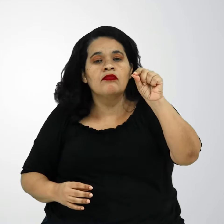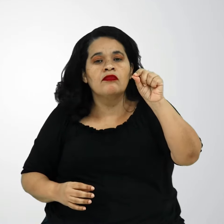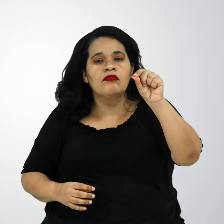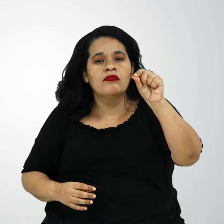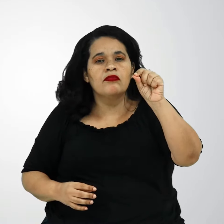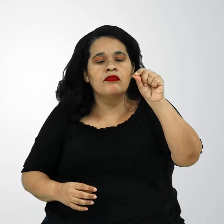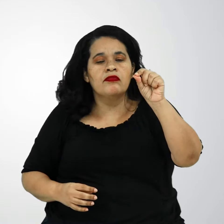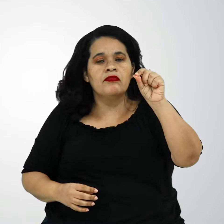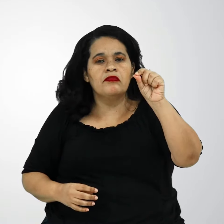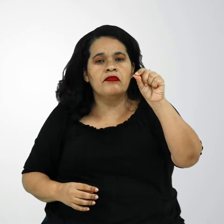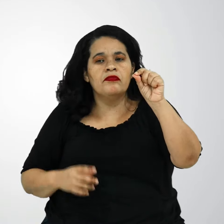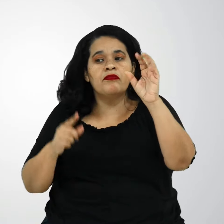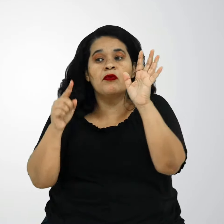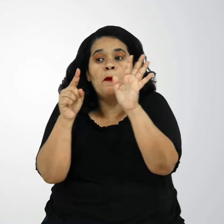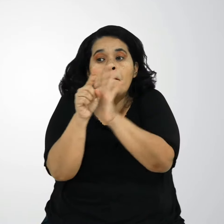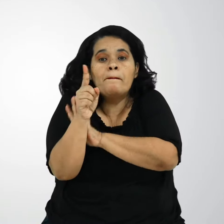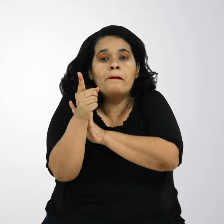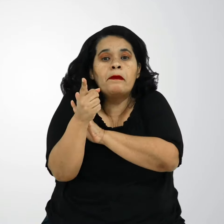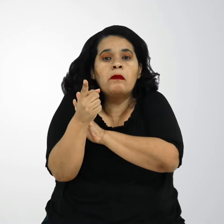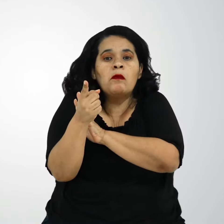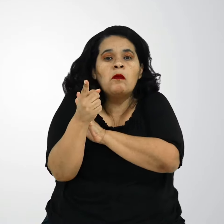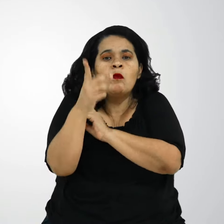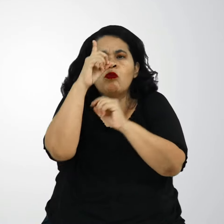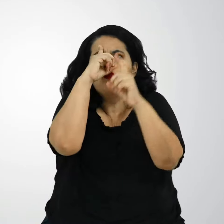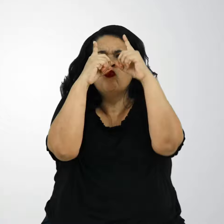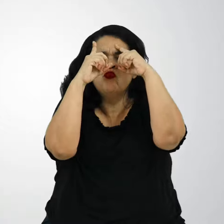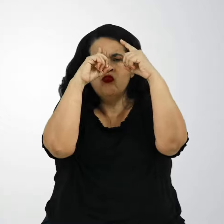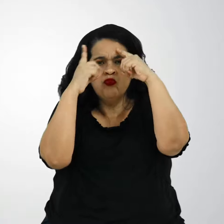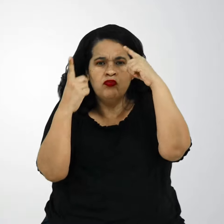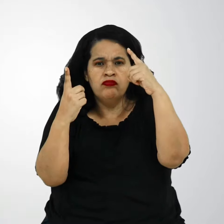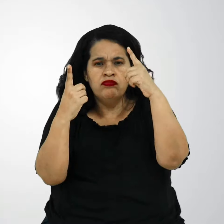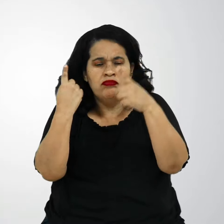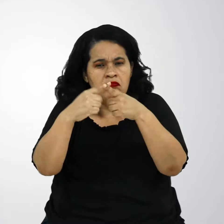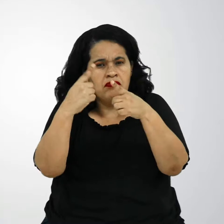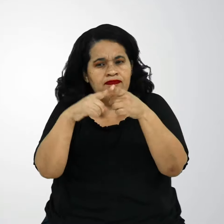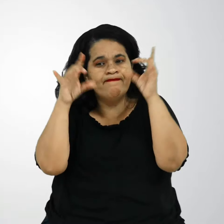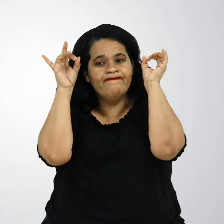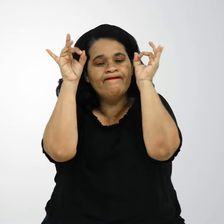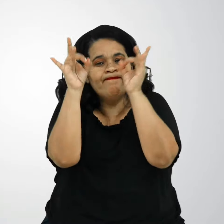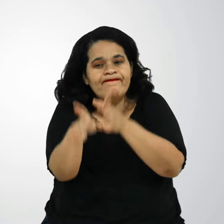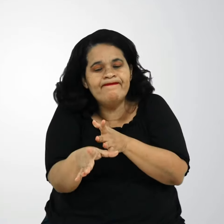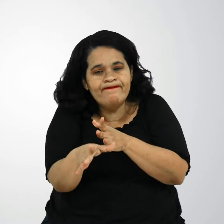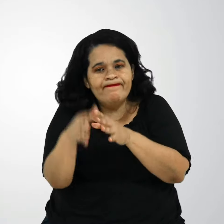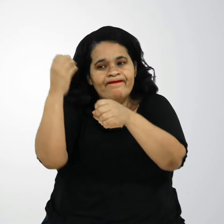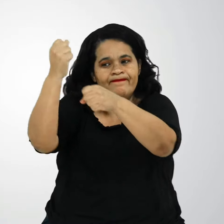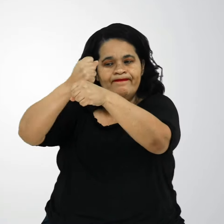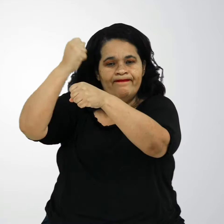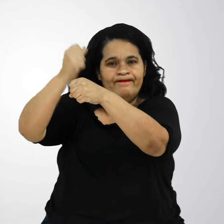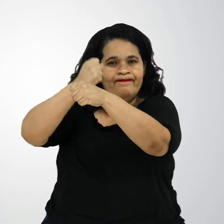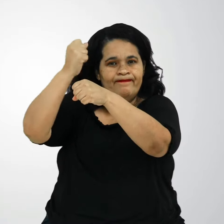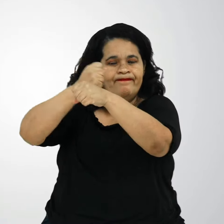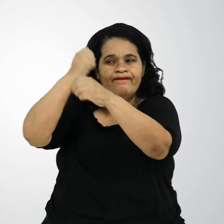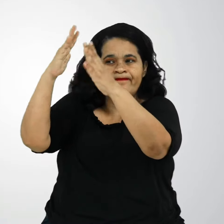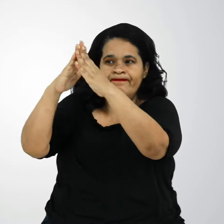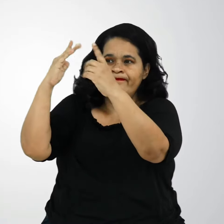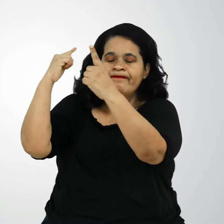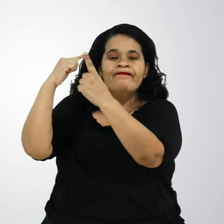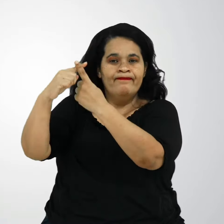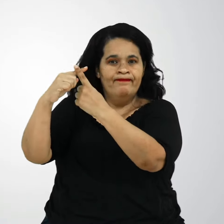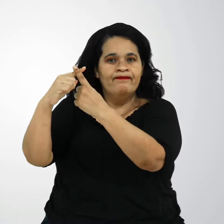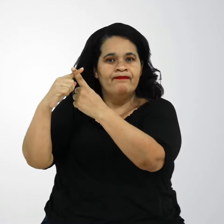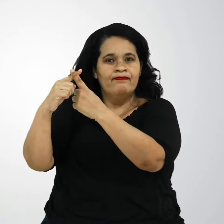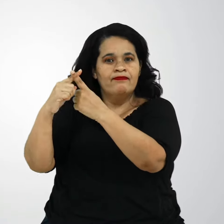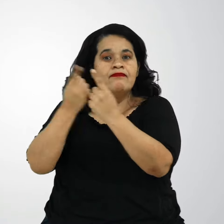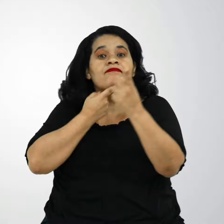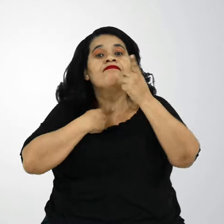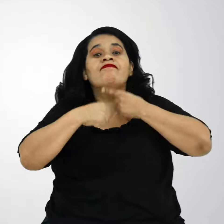que Ageu? Qual que era a questão deles? O povo tinha abandonado a reconstrução do templo para ir cuidar das suas casas. Porque estava